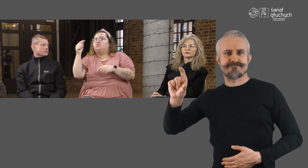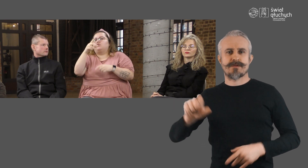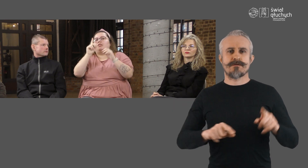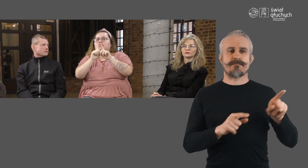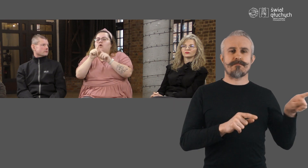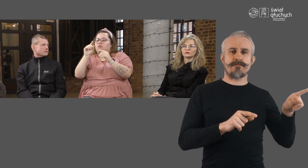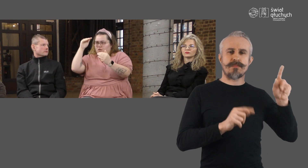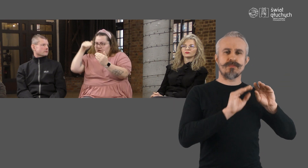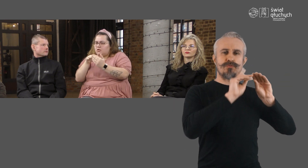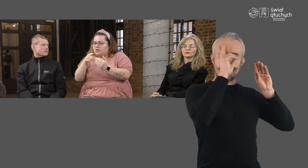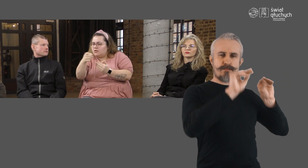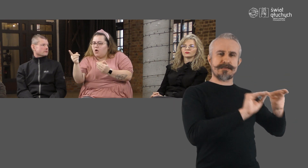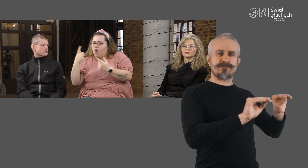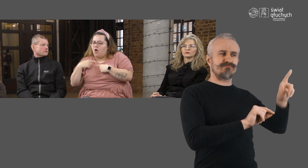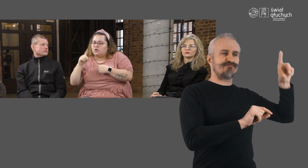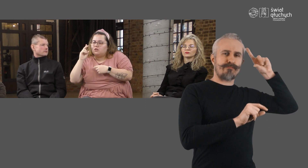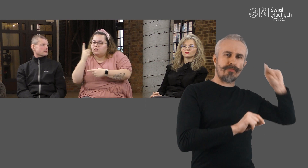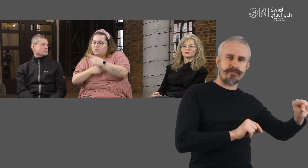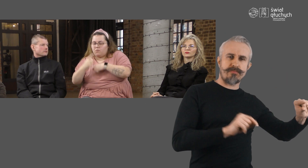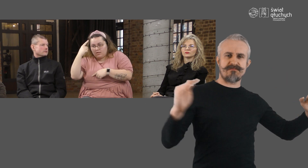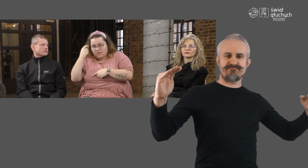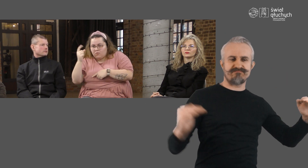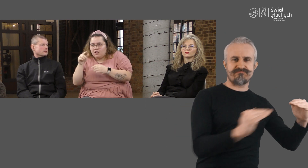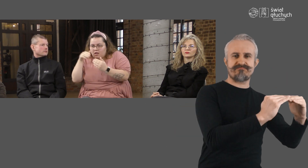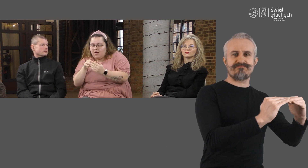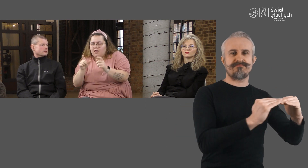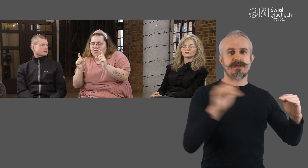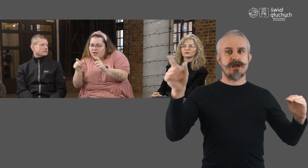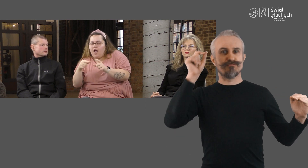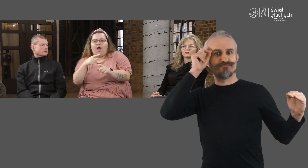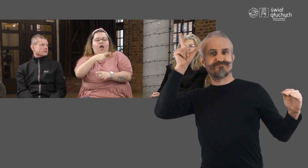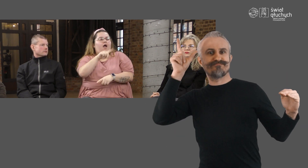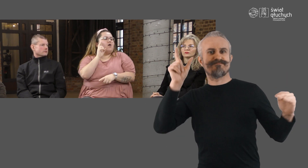głuche mają taką wiedzę, a